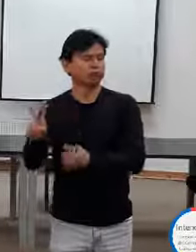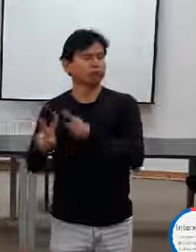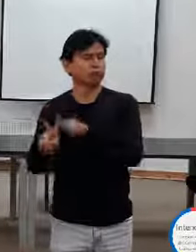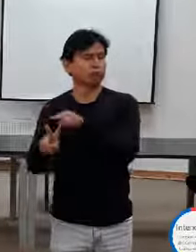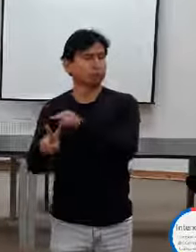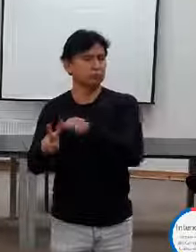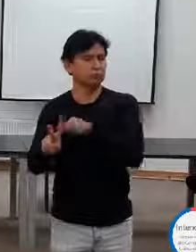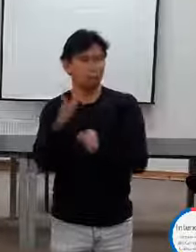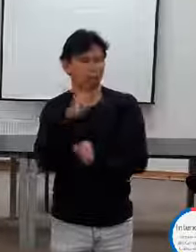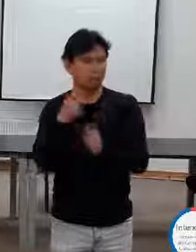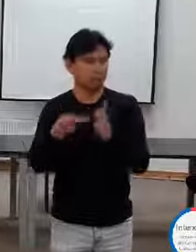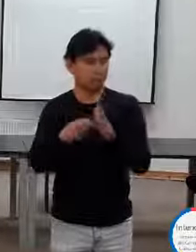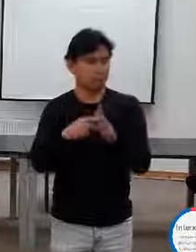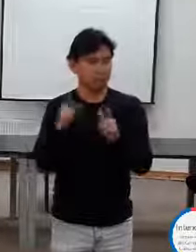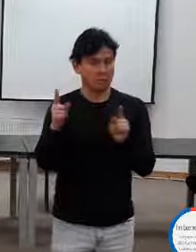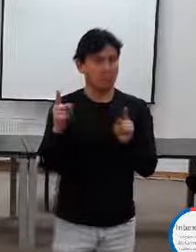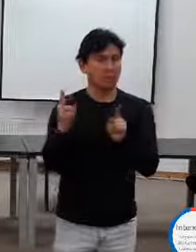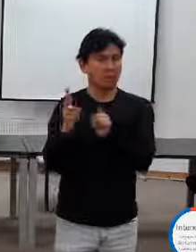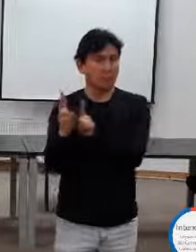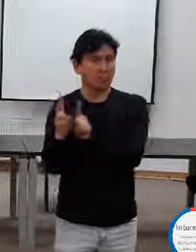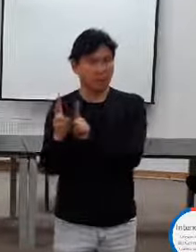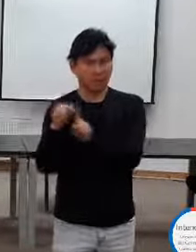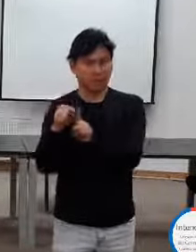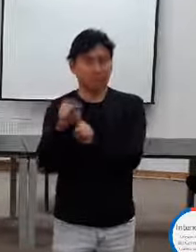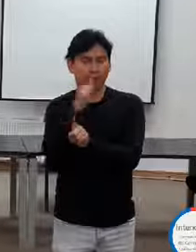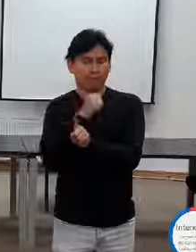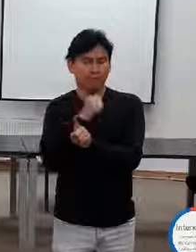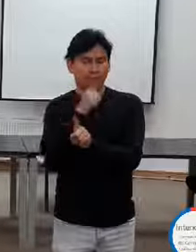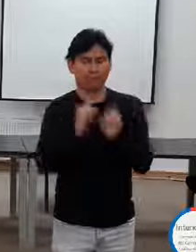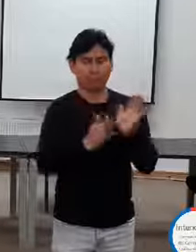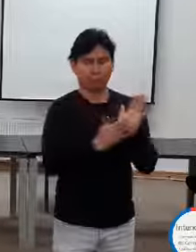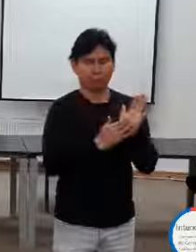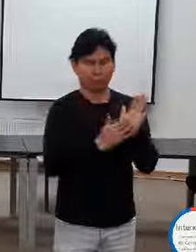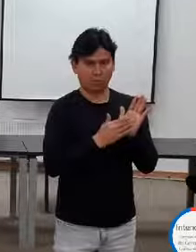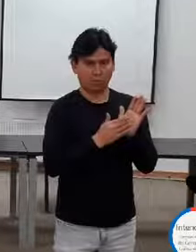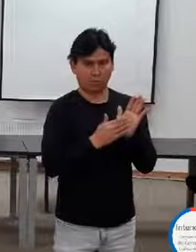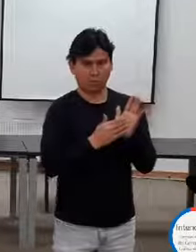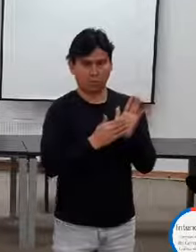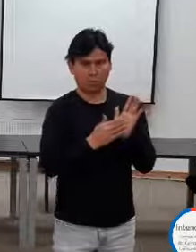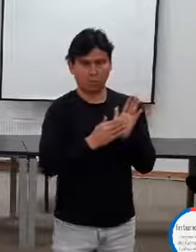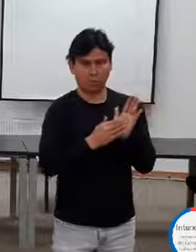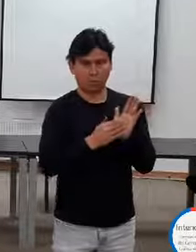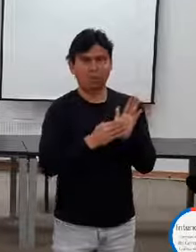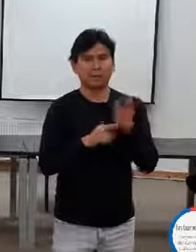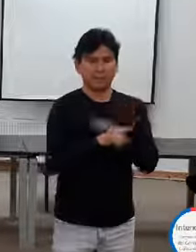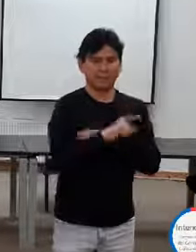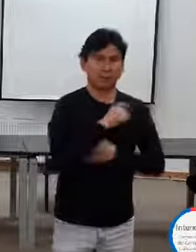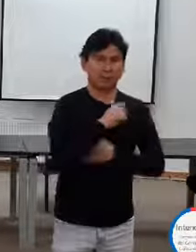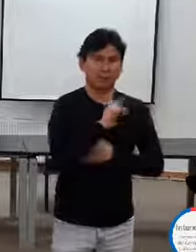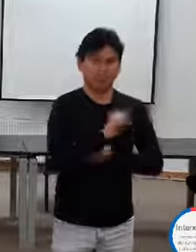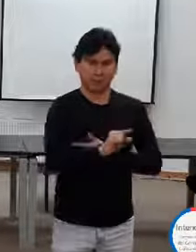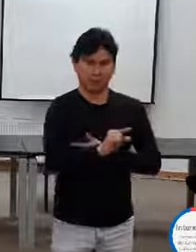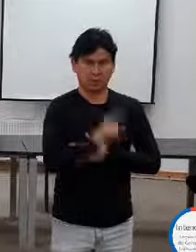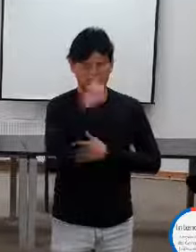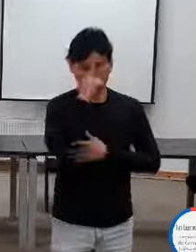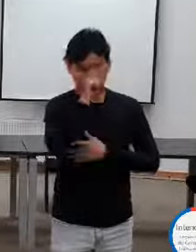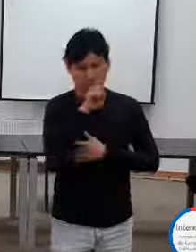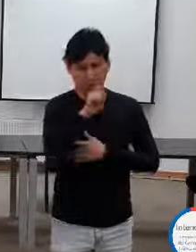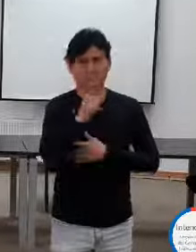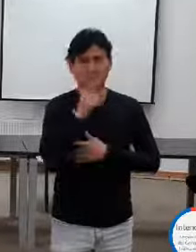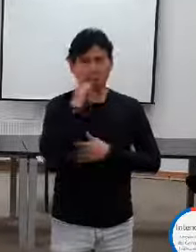empresa de esta persona, por lo tanto, por eso ingresó el grupo completo a Chile Chico, pero no